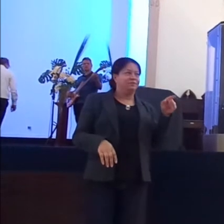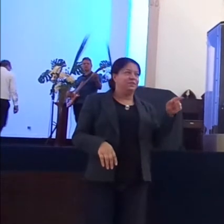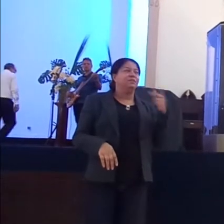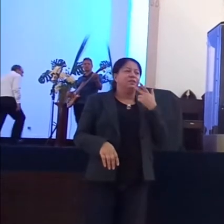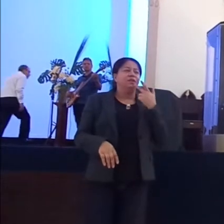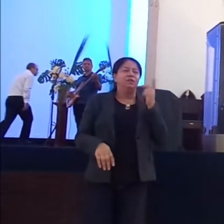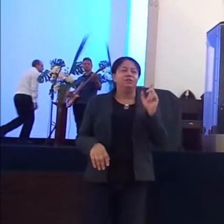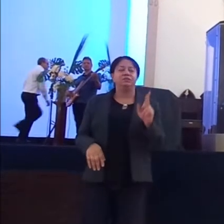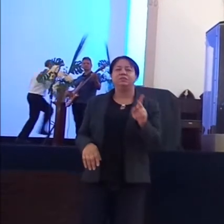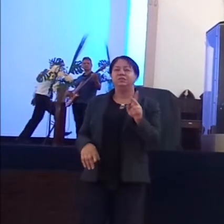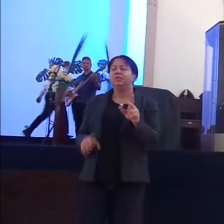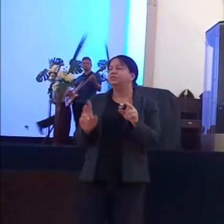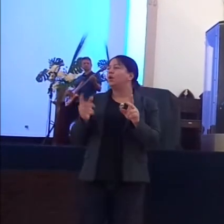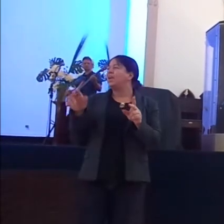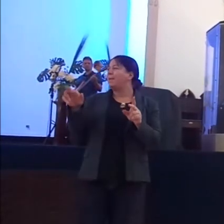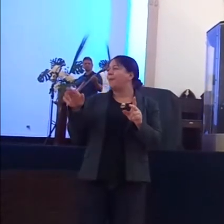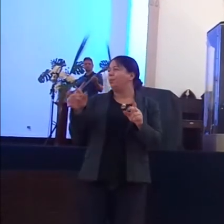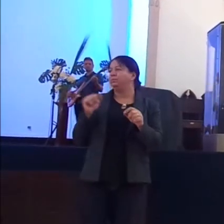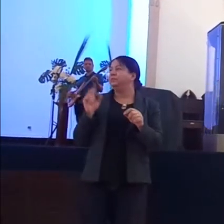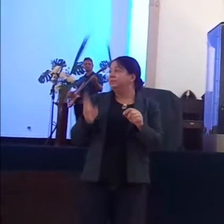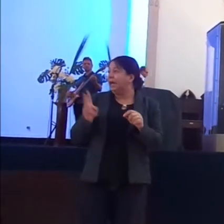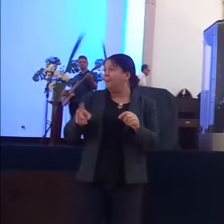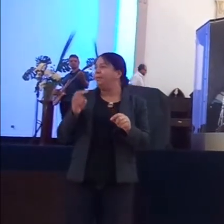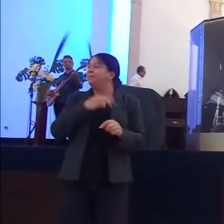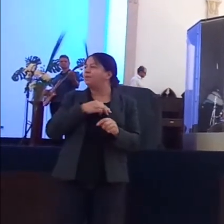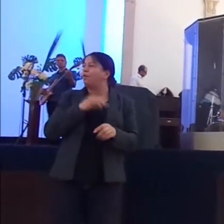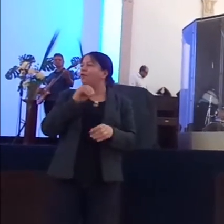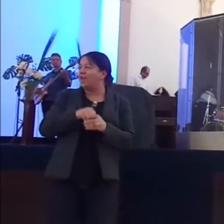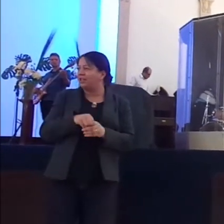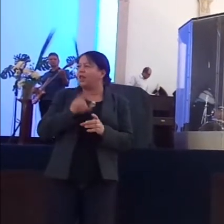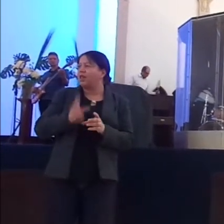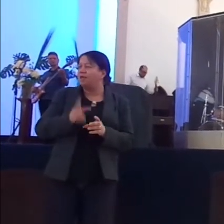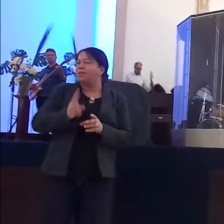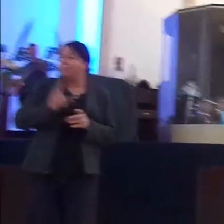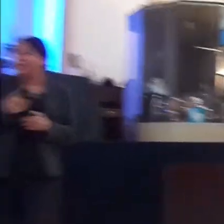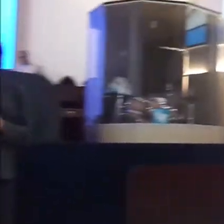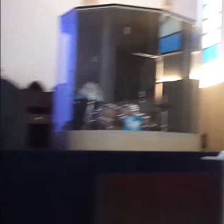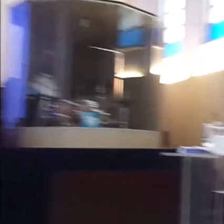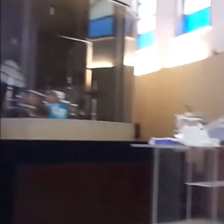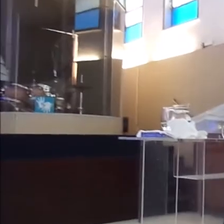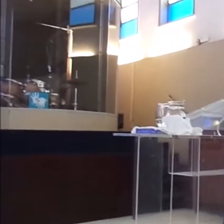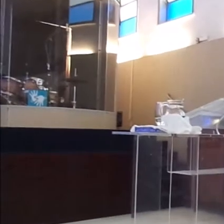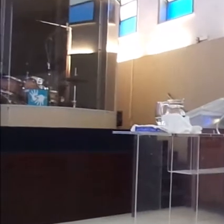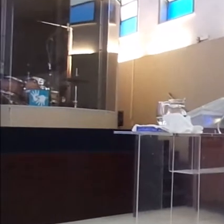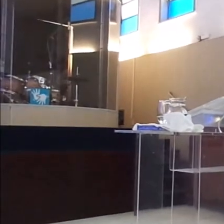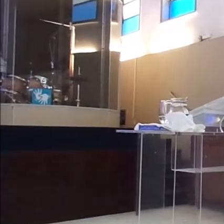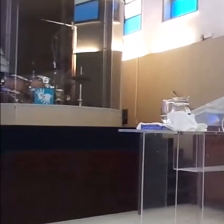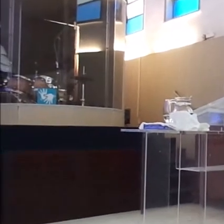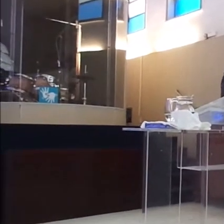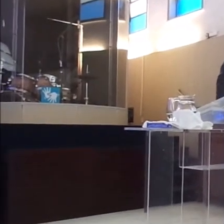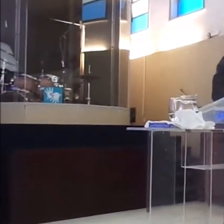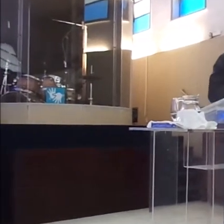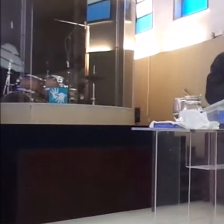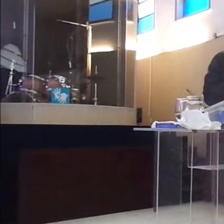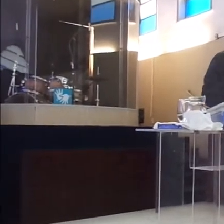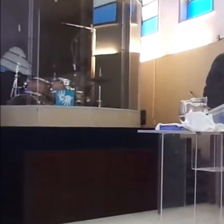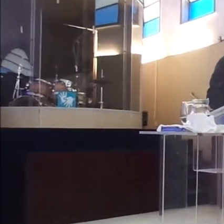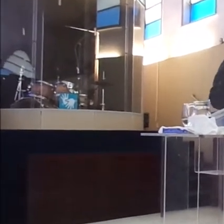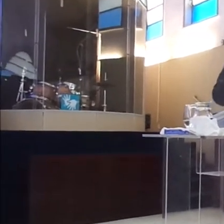de missionária, né? Para o templo, para melhorar o templo e tal. E esse irmão, no ano,